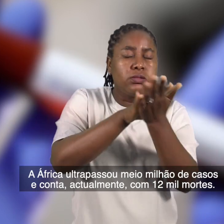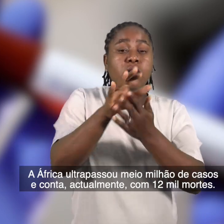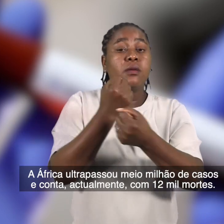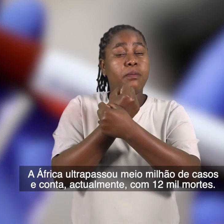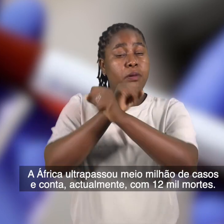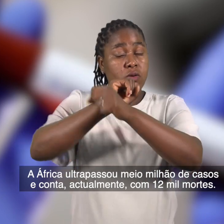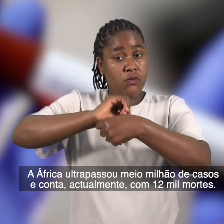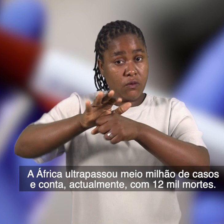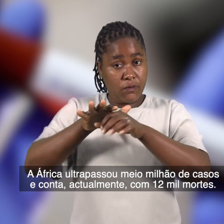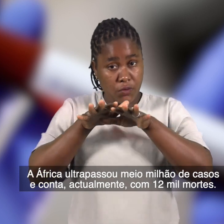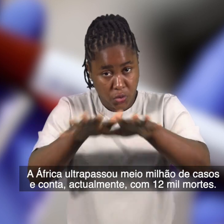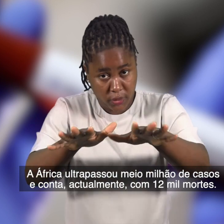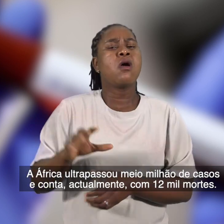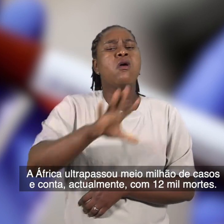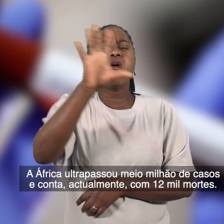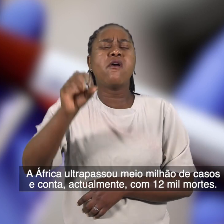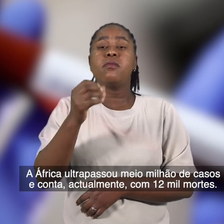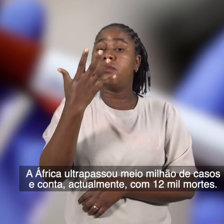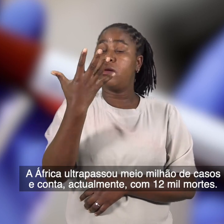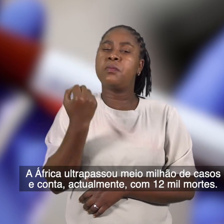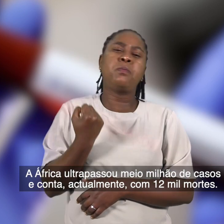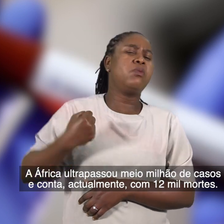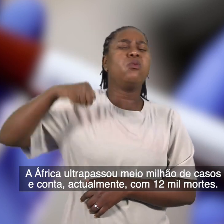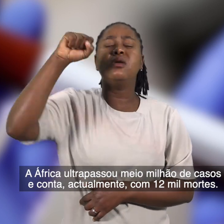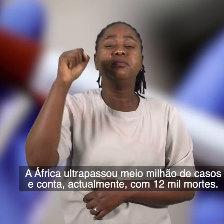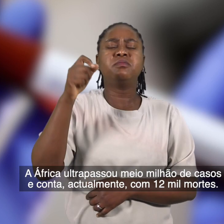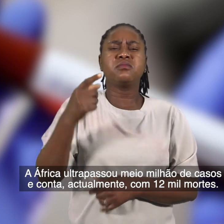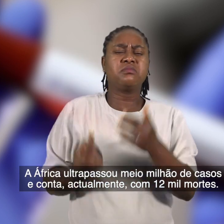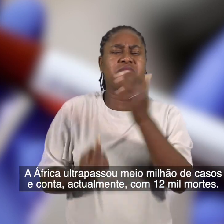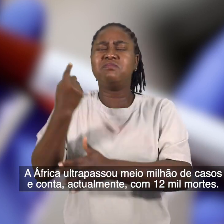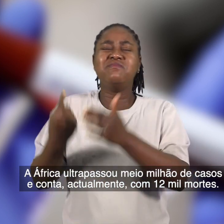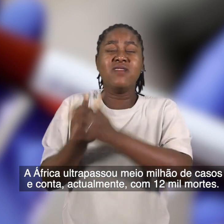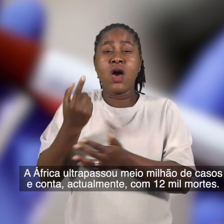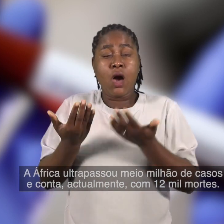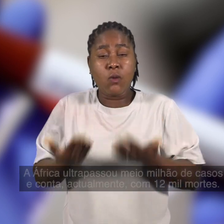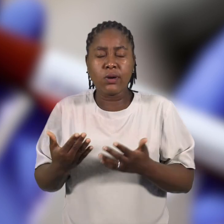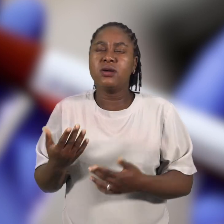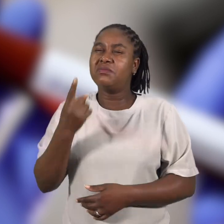A África ultrapassou meio milhão de casos e conta atualmente com 12 mil mortes.